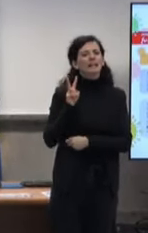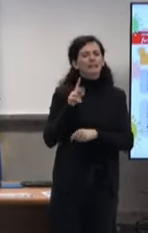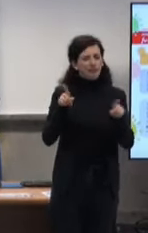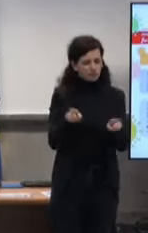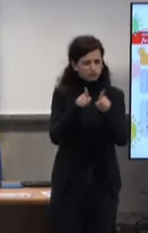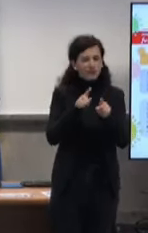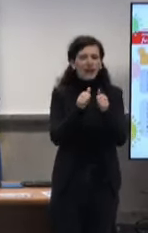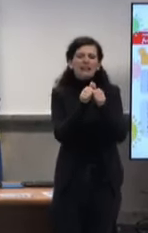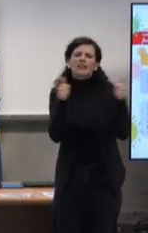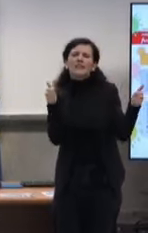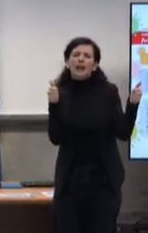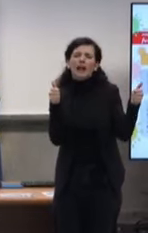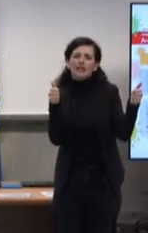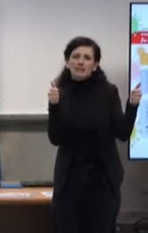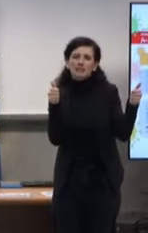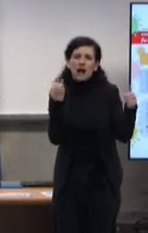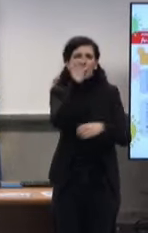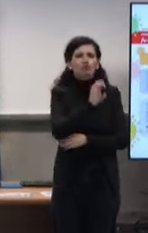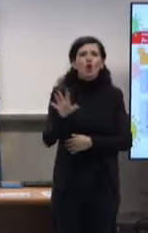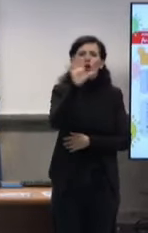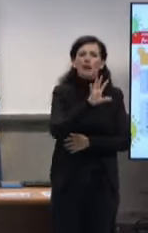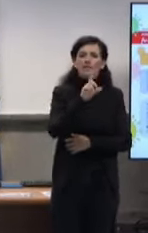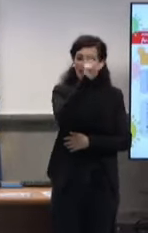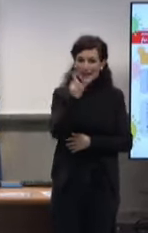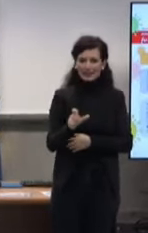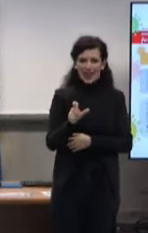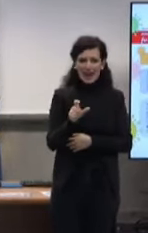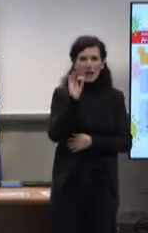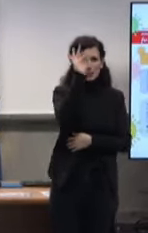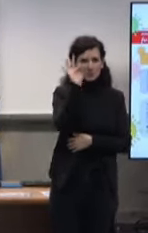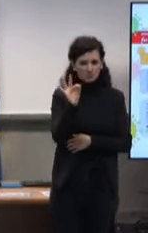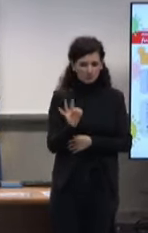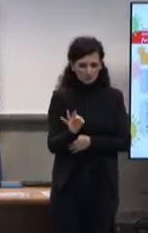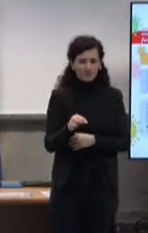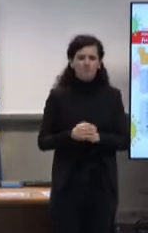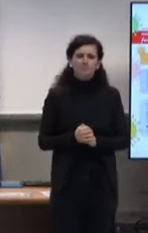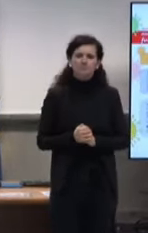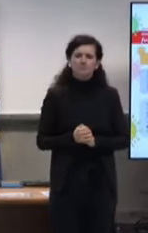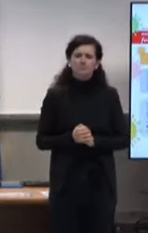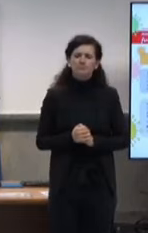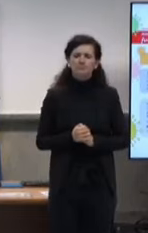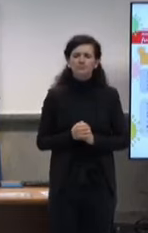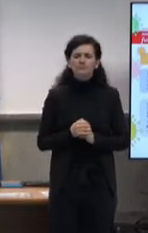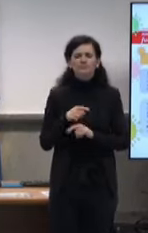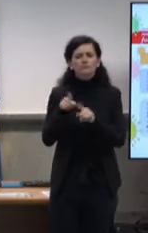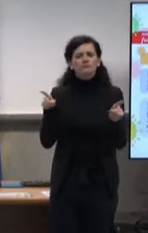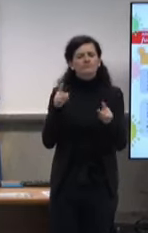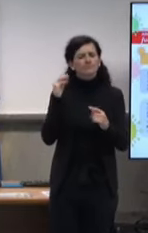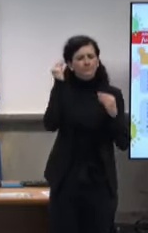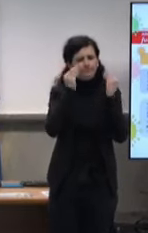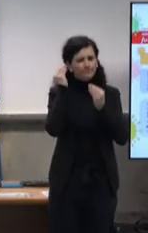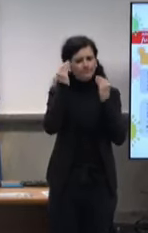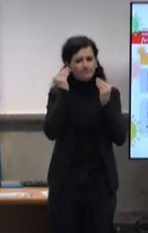differenza geografica dell'italia ritenete che possa